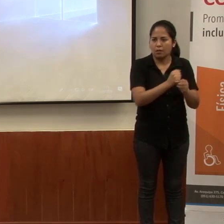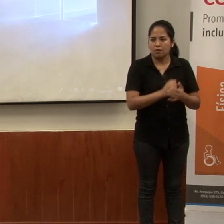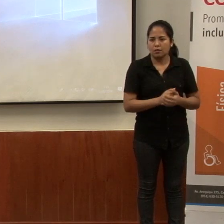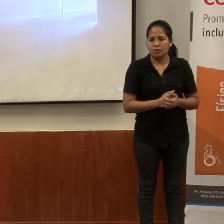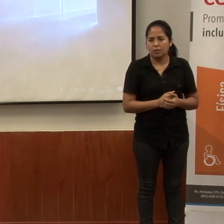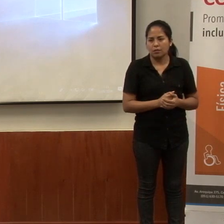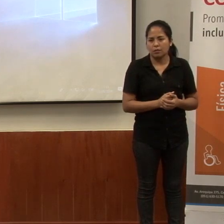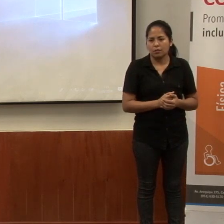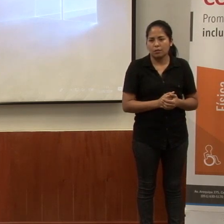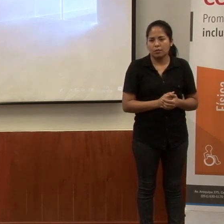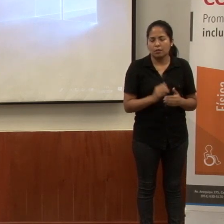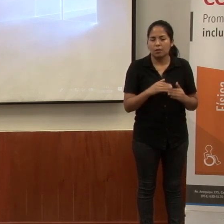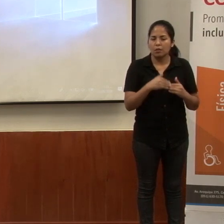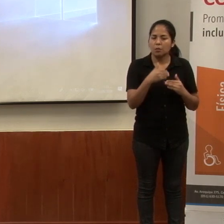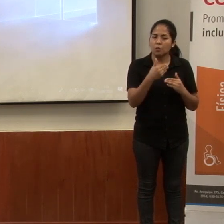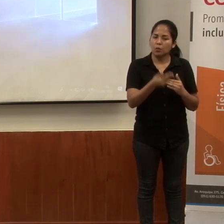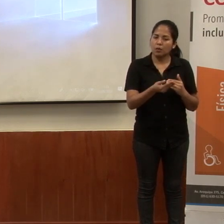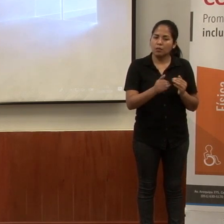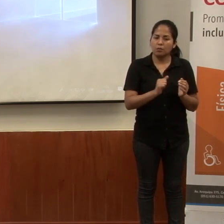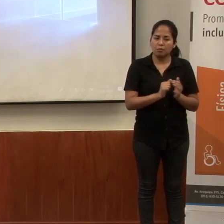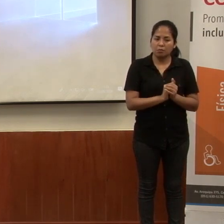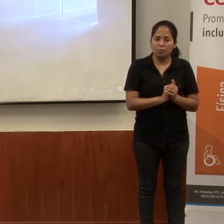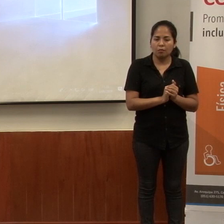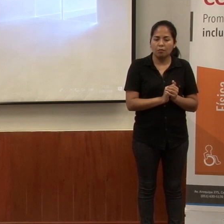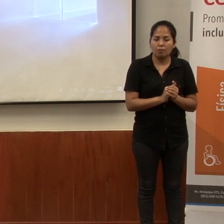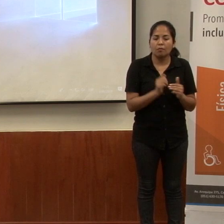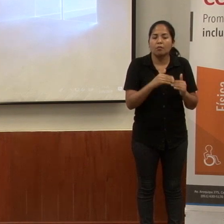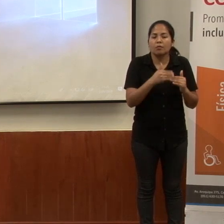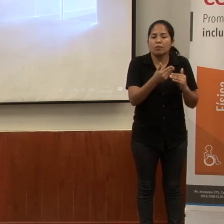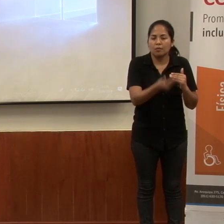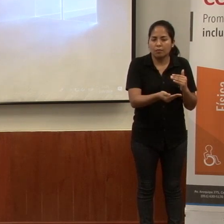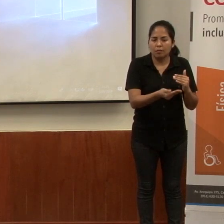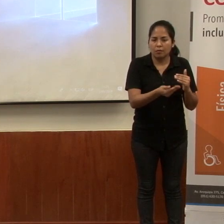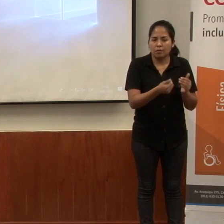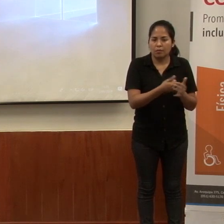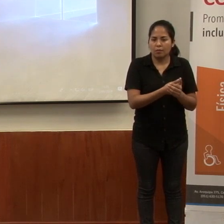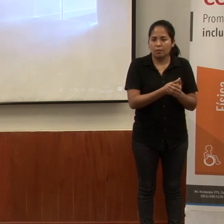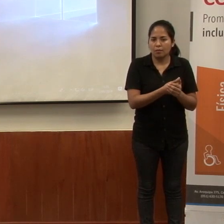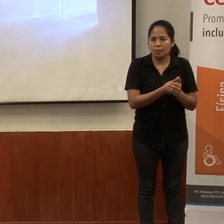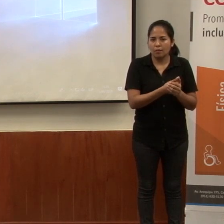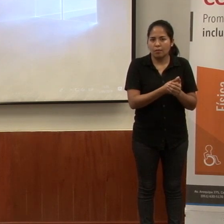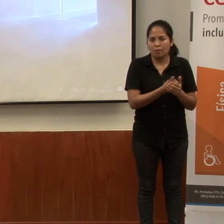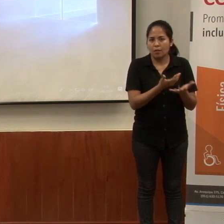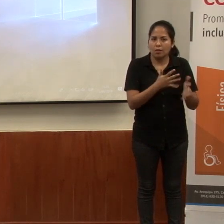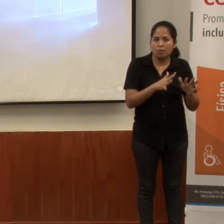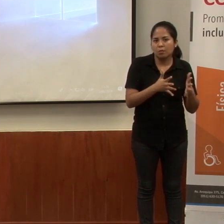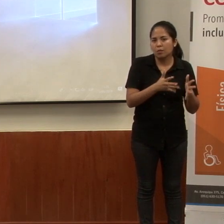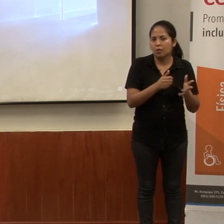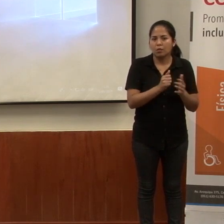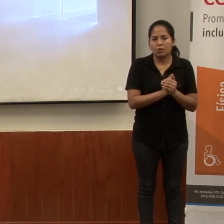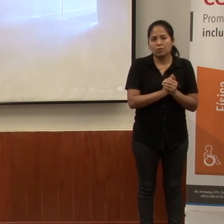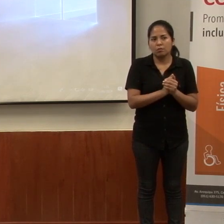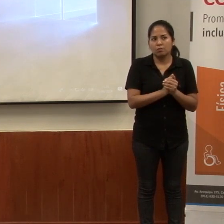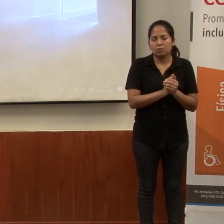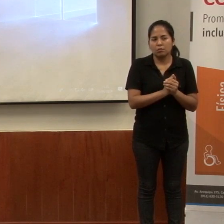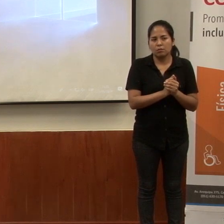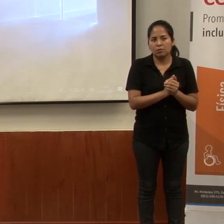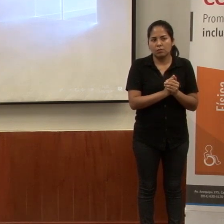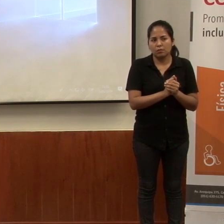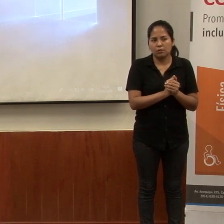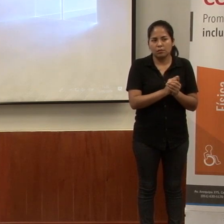porque de ahí va a venir el planteamiento de decir, bueno, señores, sí, aquí calculamos que hay allá, por